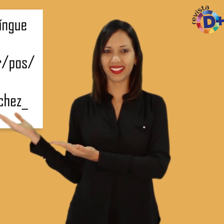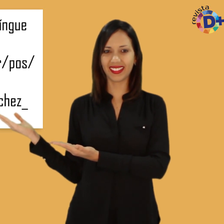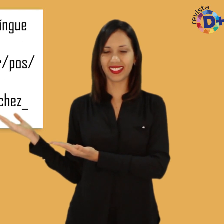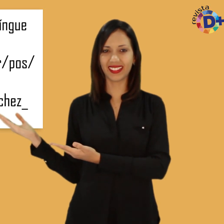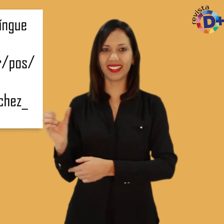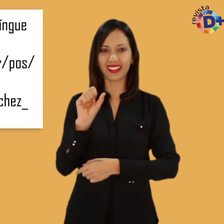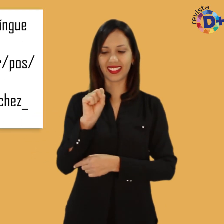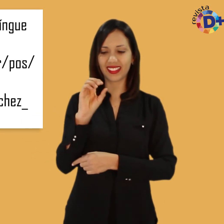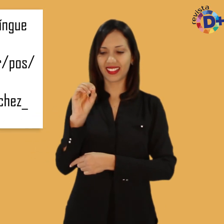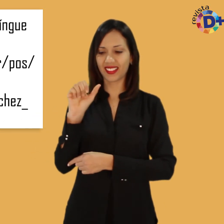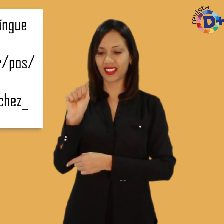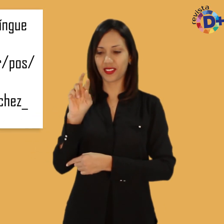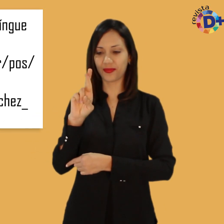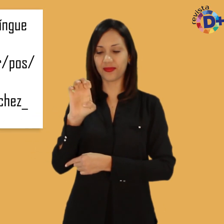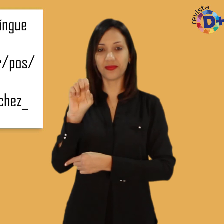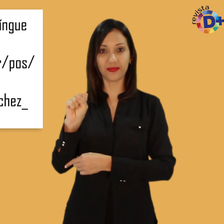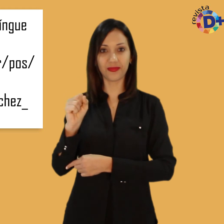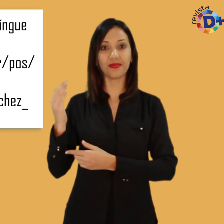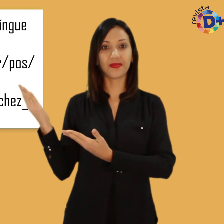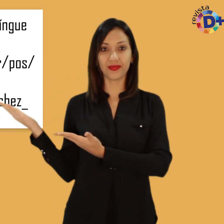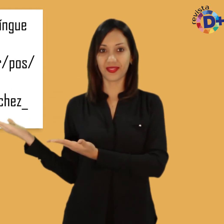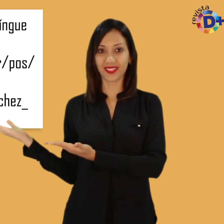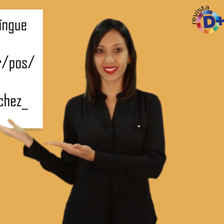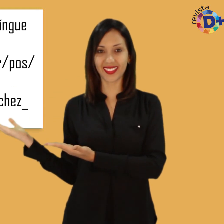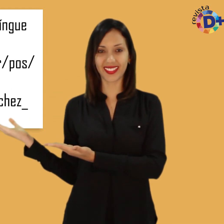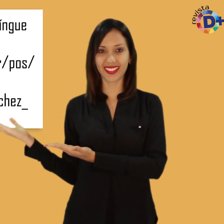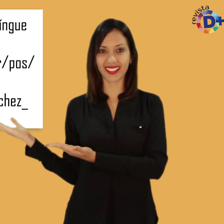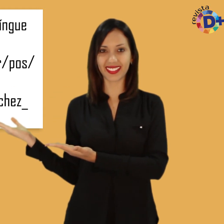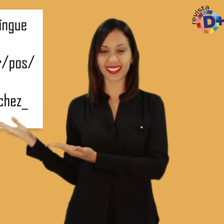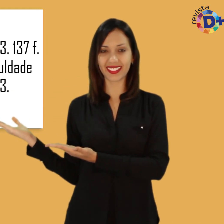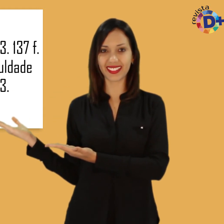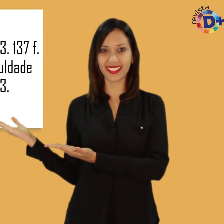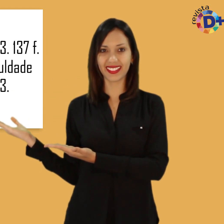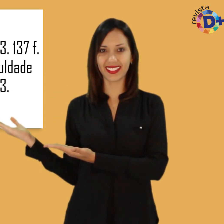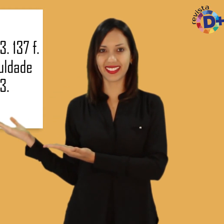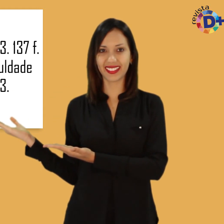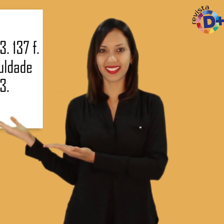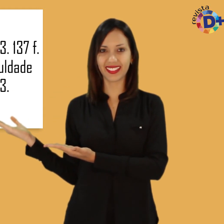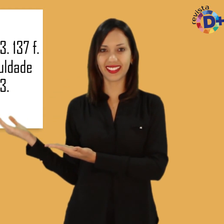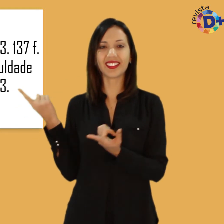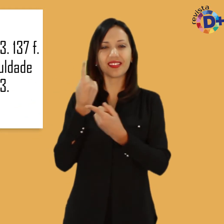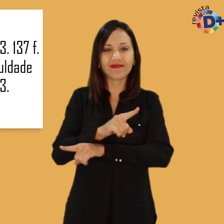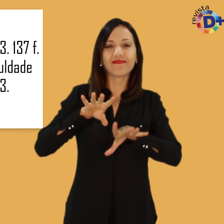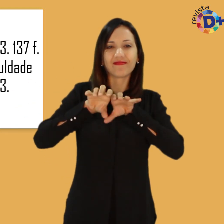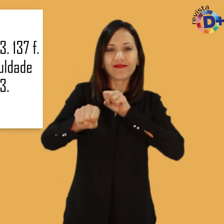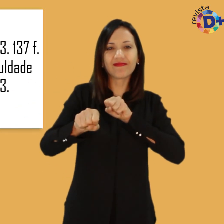Soares, R.S., Educação Bilíngue de Surdos. Desafios para a Formação de